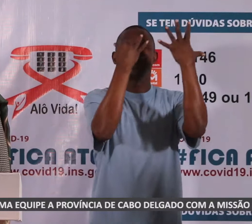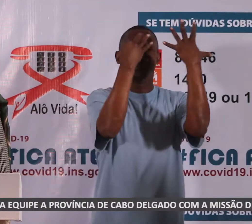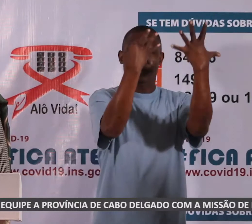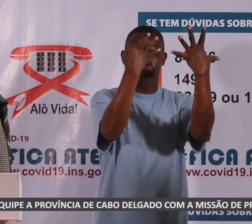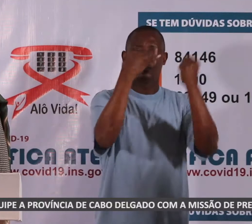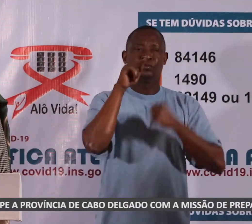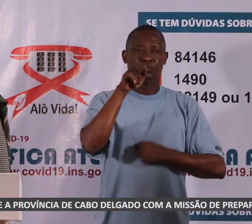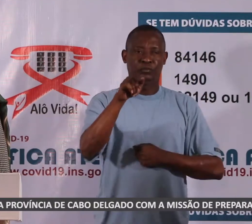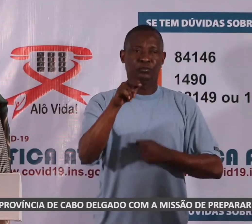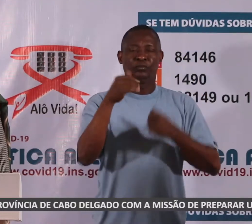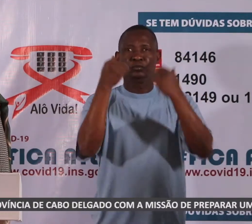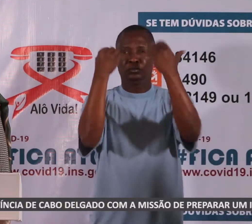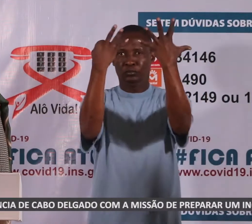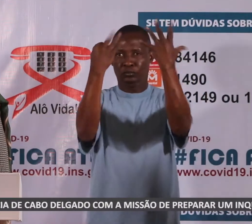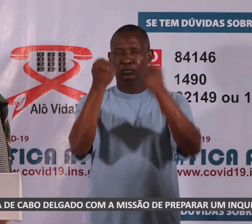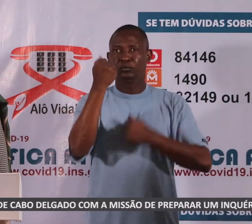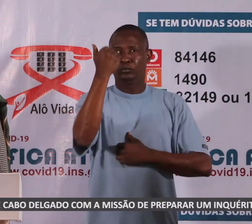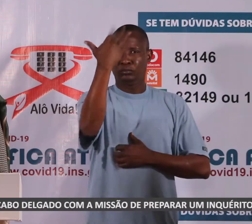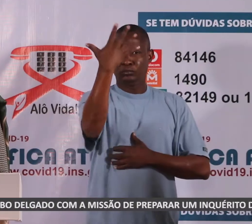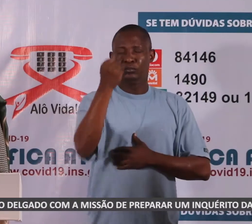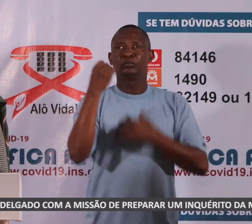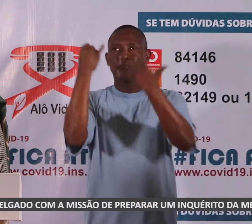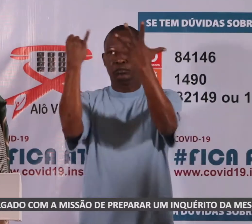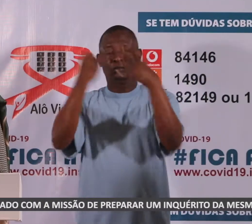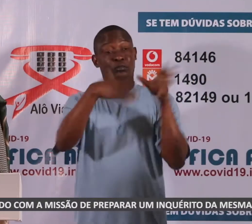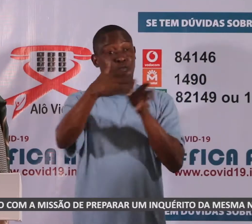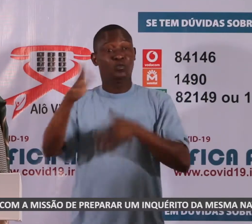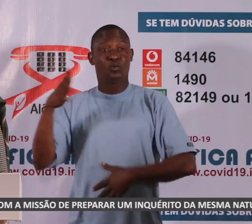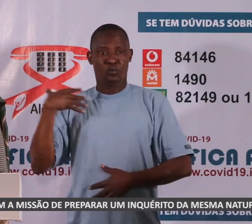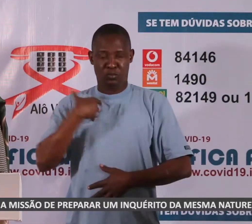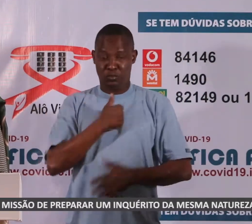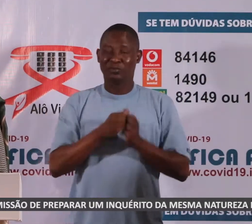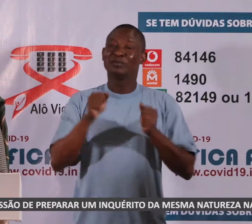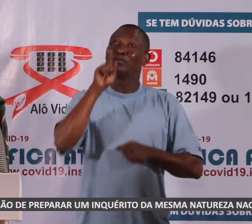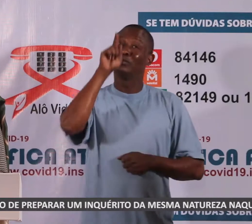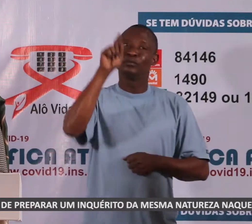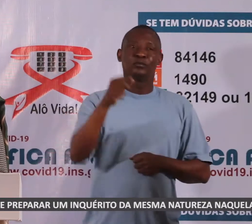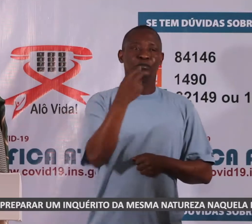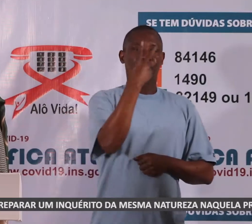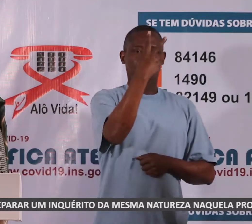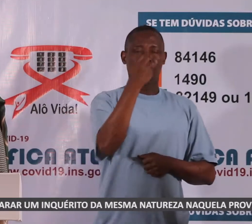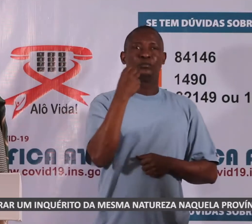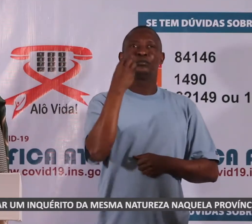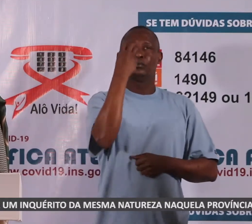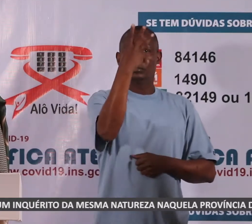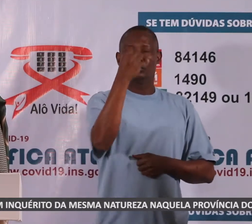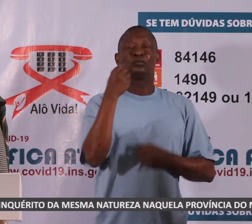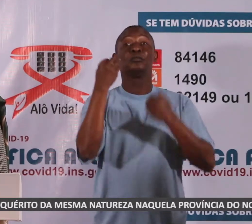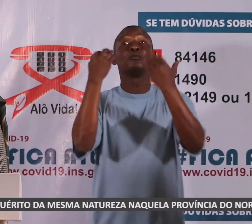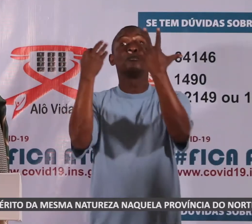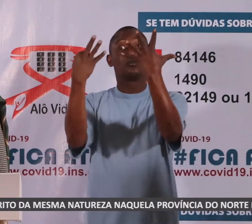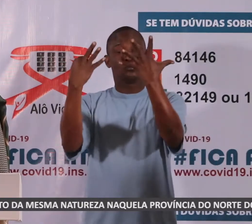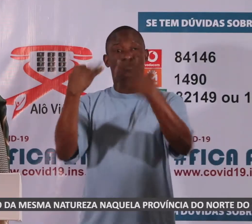8.856 óbitos, dos quais 238 verificaram-se nas últimas 24 horas. Em termos de pessoas